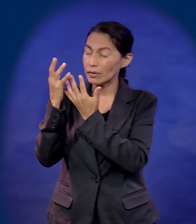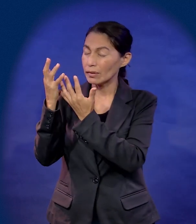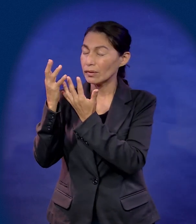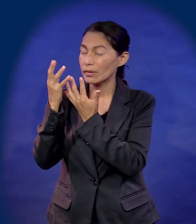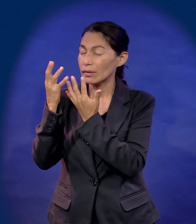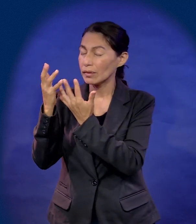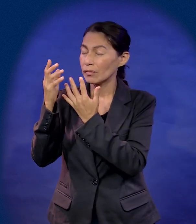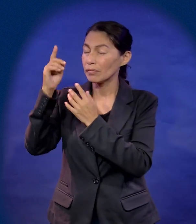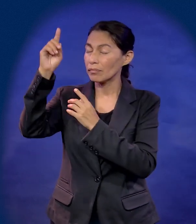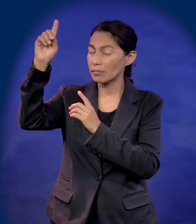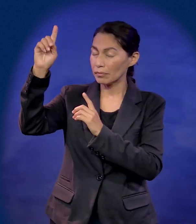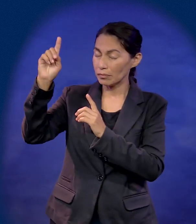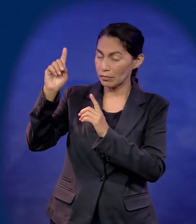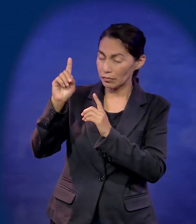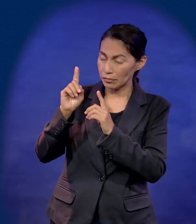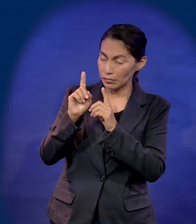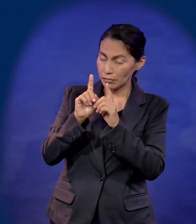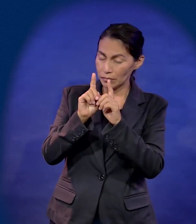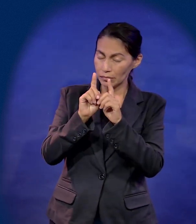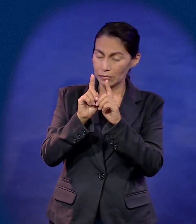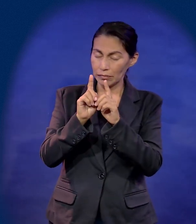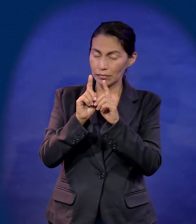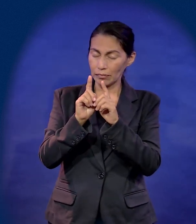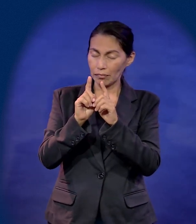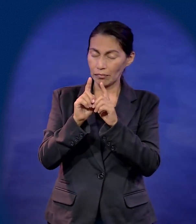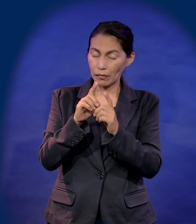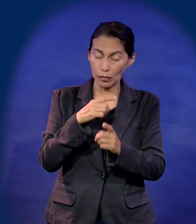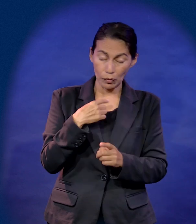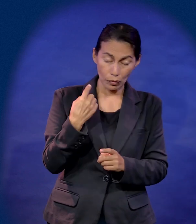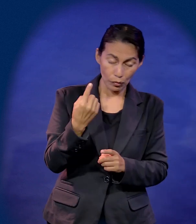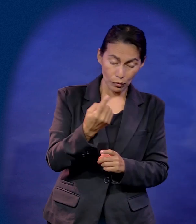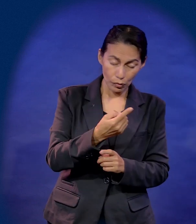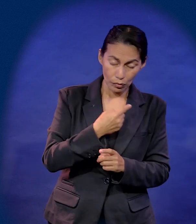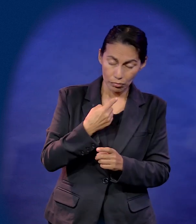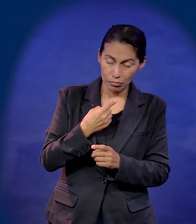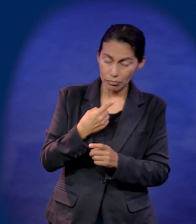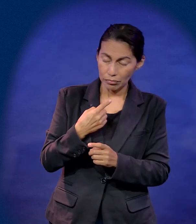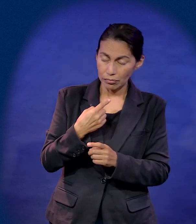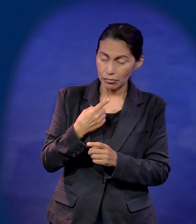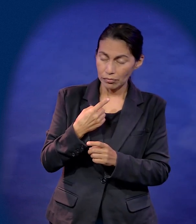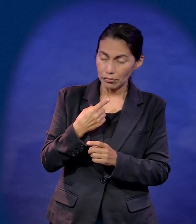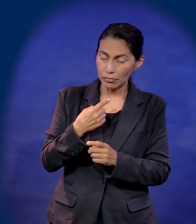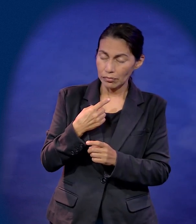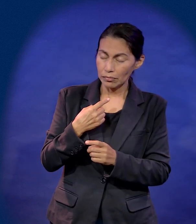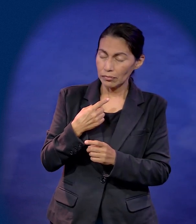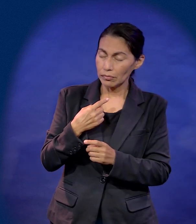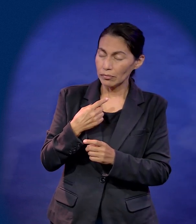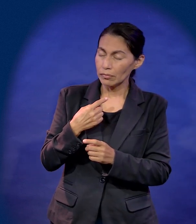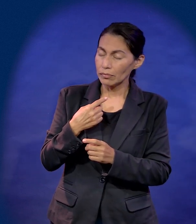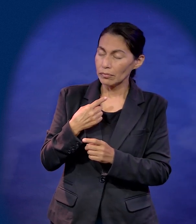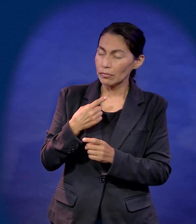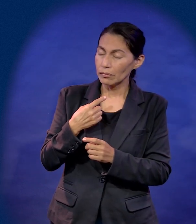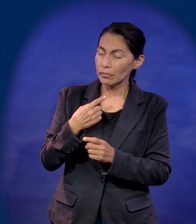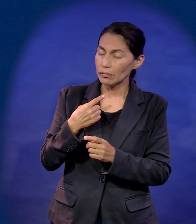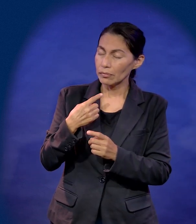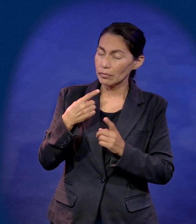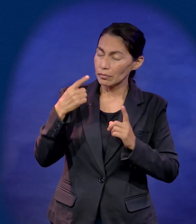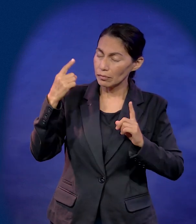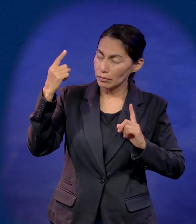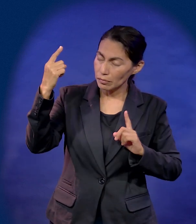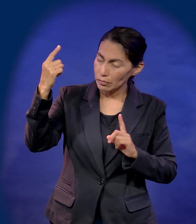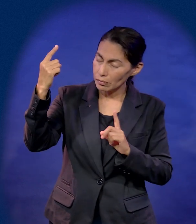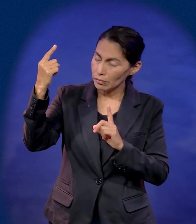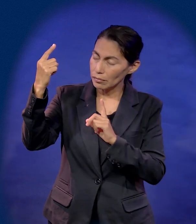invocamos tu presencia con muchísimo respeto, pero también con mucha gratitud,